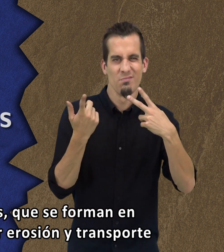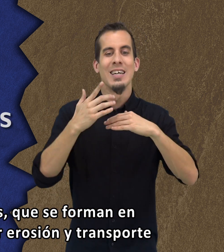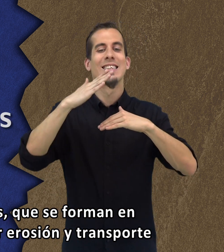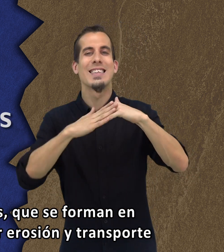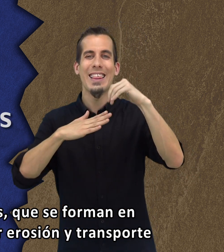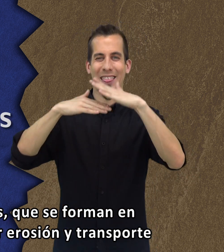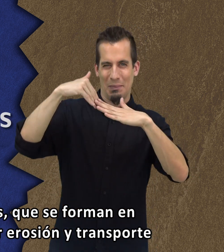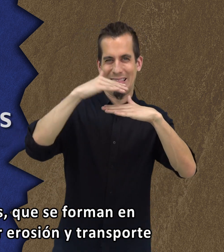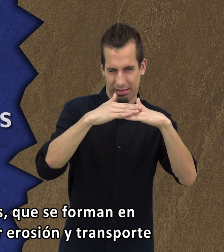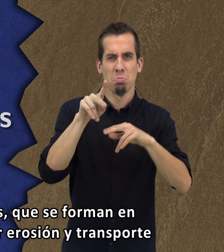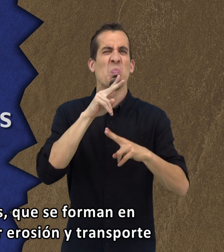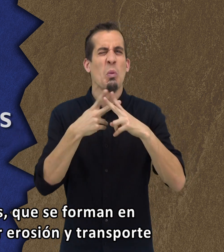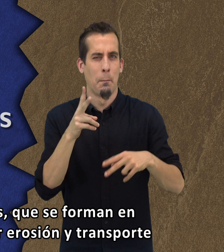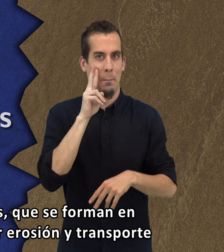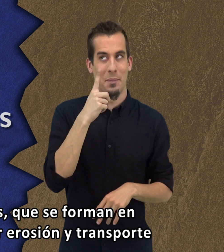sedimentarias